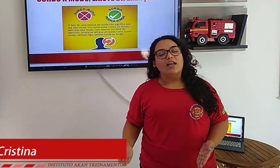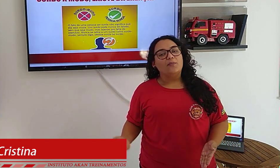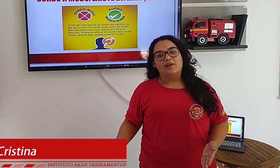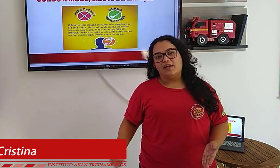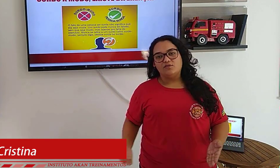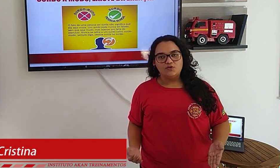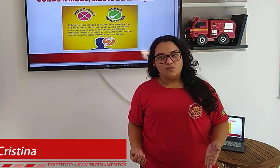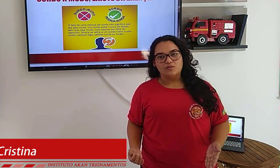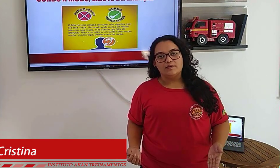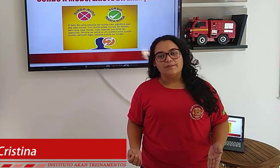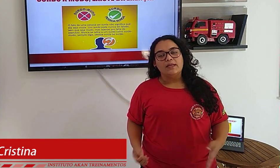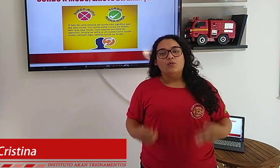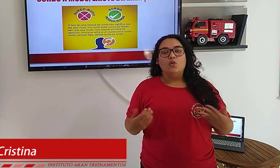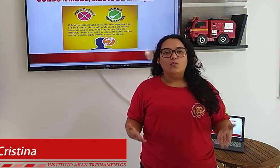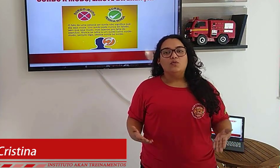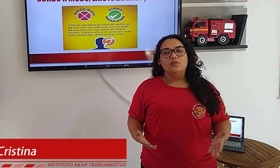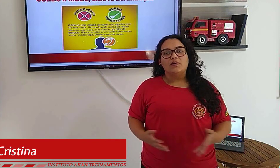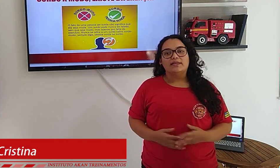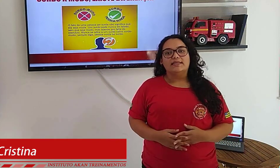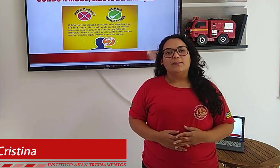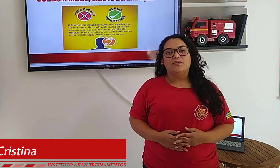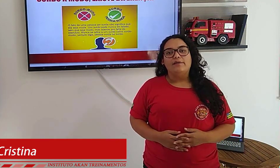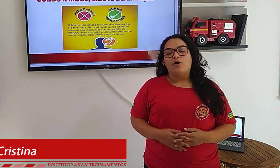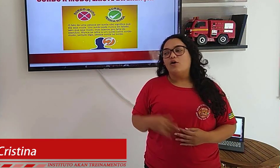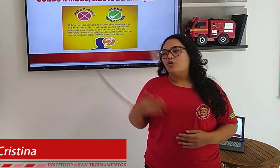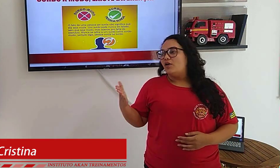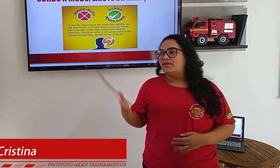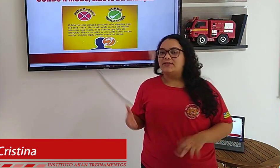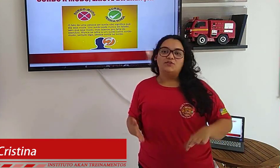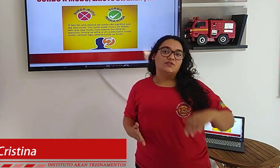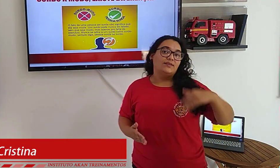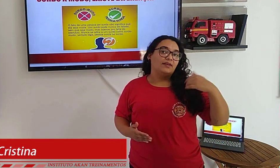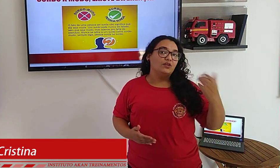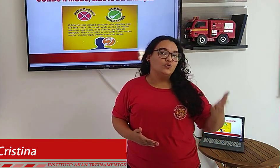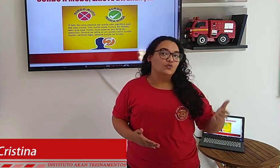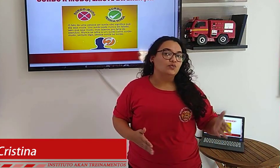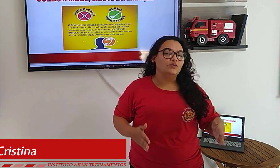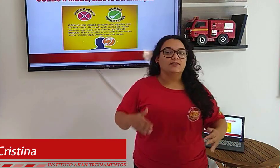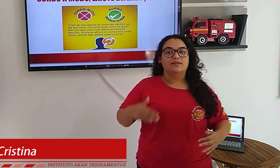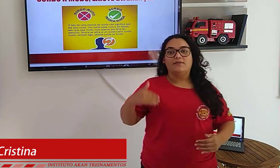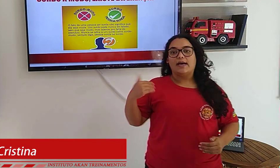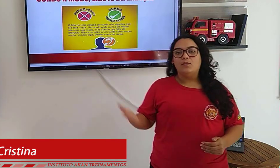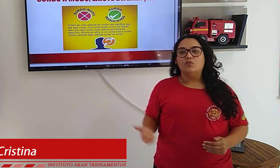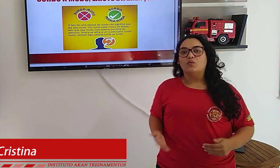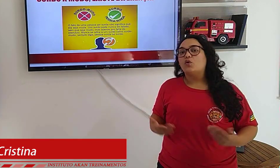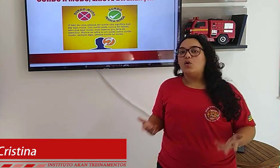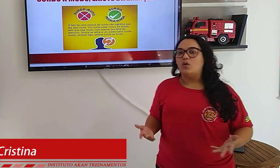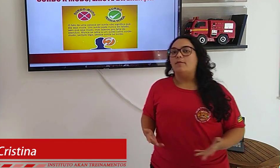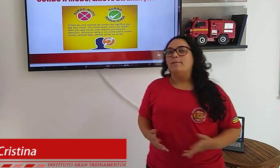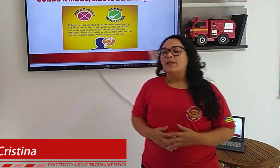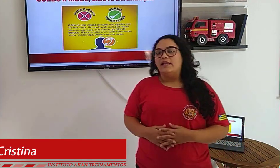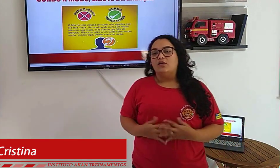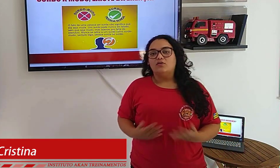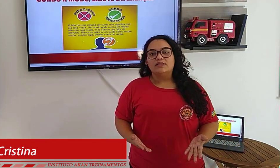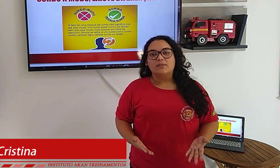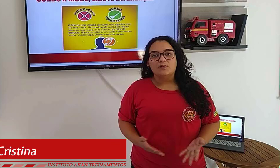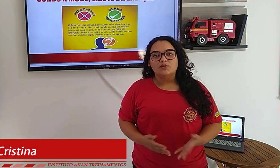ele não escuta. O mudo, por exemplo, ocorre, por exemplo, de você ficar surdo, de você ficar mudo. Como? Eu dou exemplo para os meninos